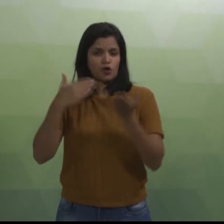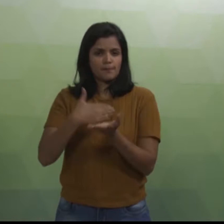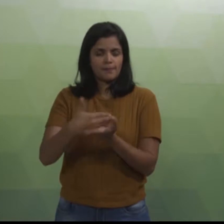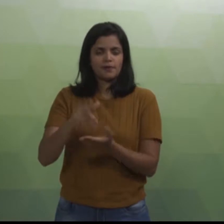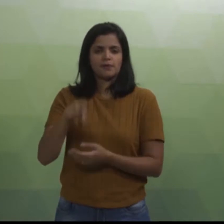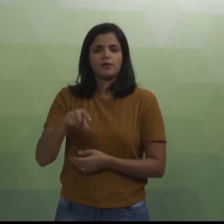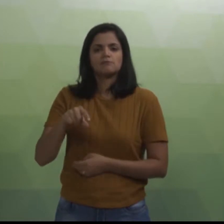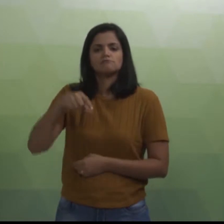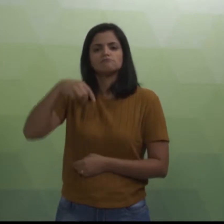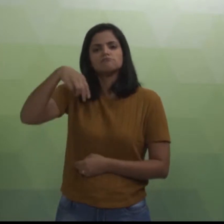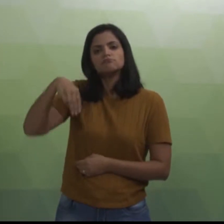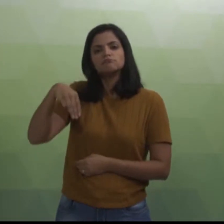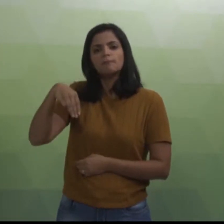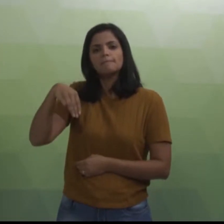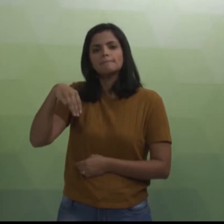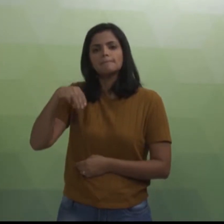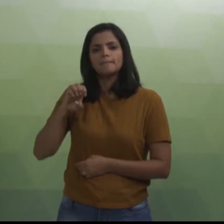Agora, falaremos sobre